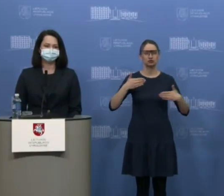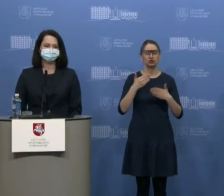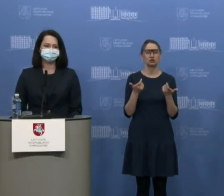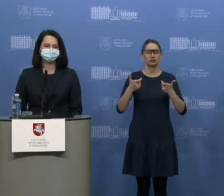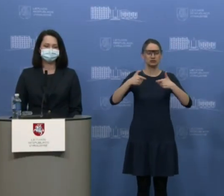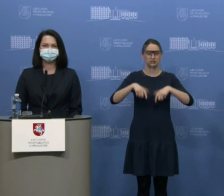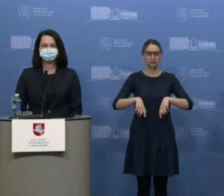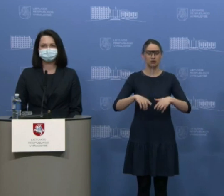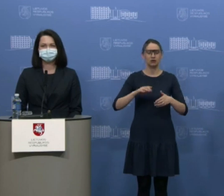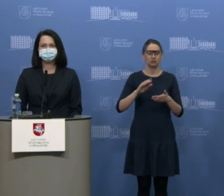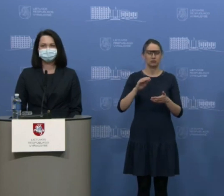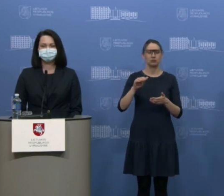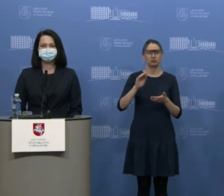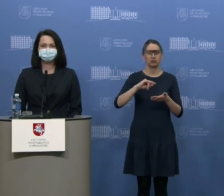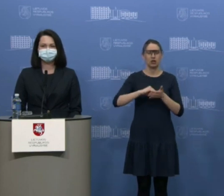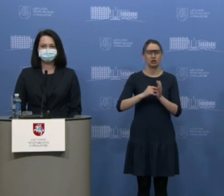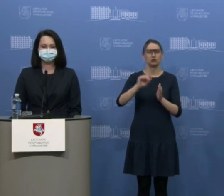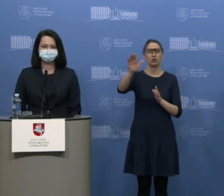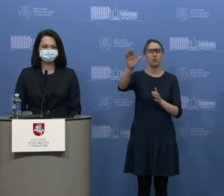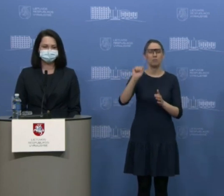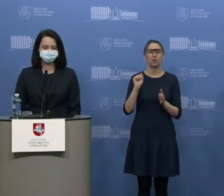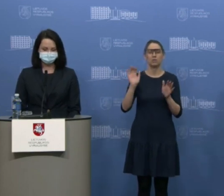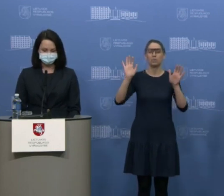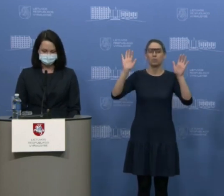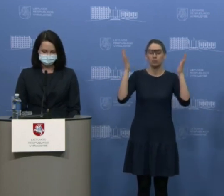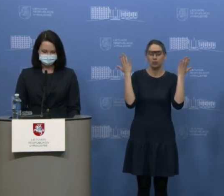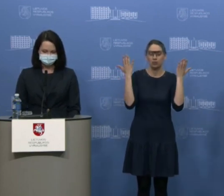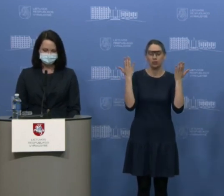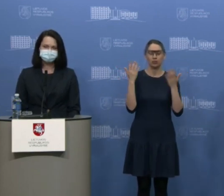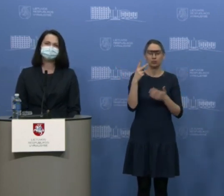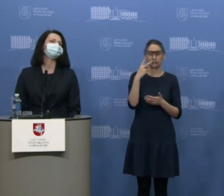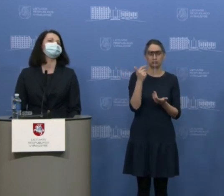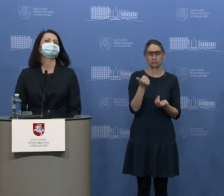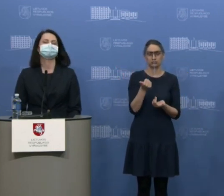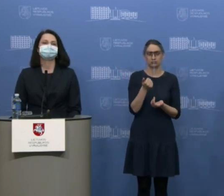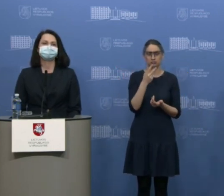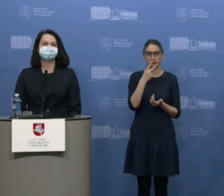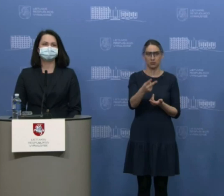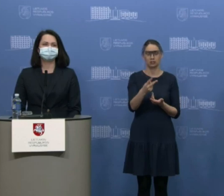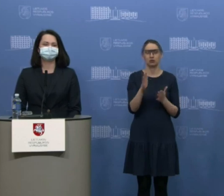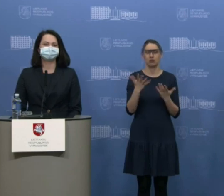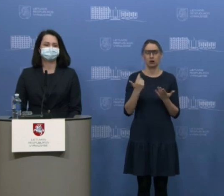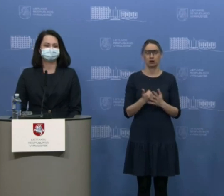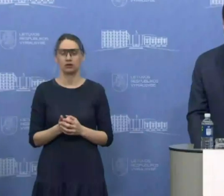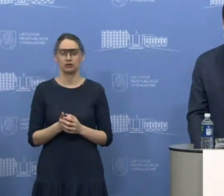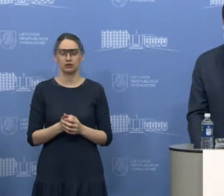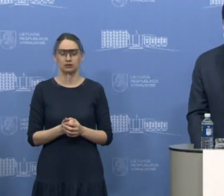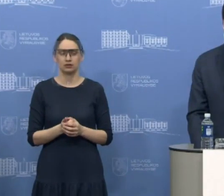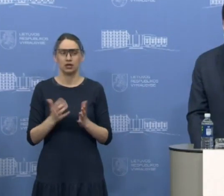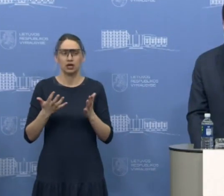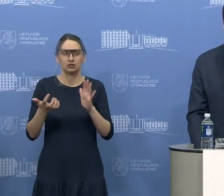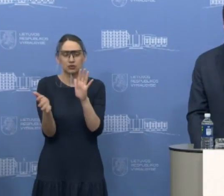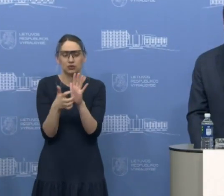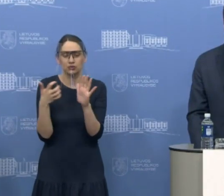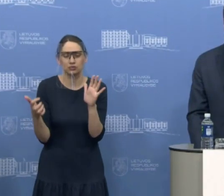valgybė planuoja tokią paskolą imti, jeigu matysime, kad pradeda strikti kažkokie finansiniai